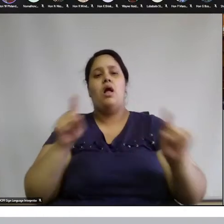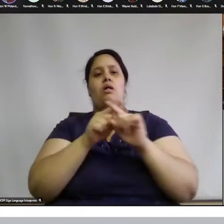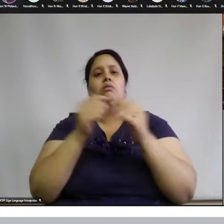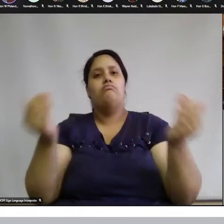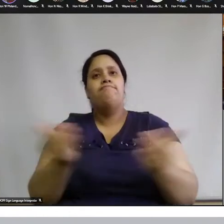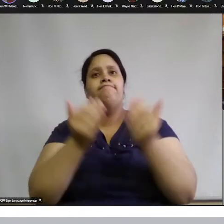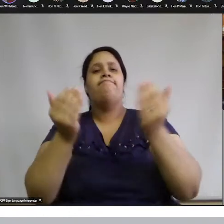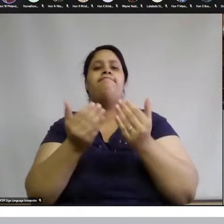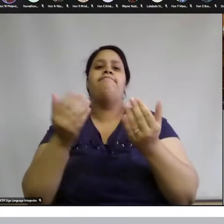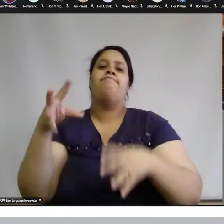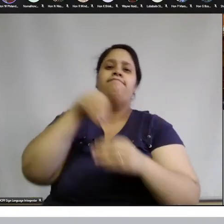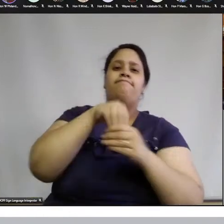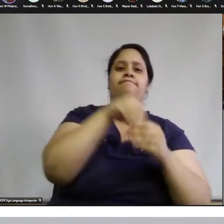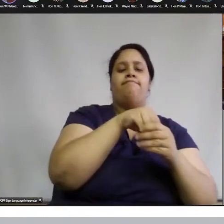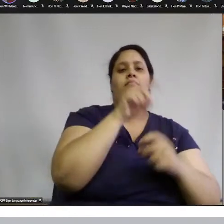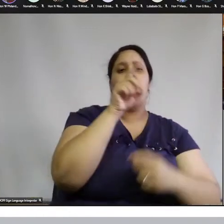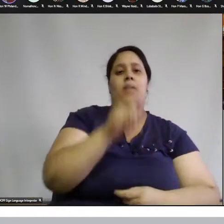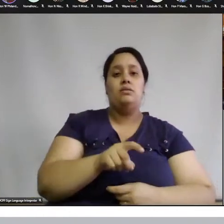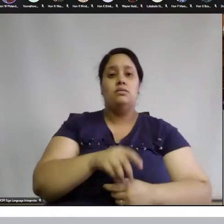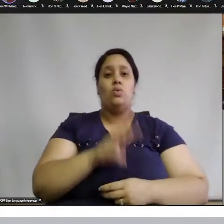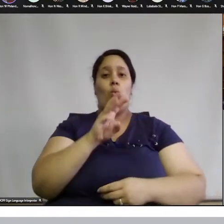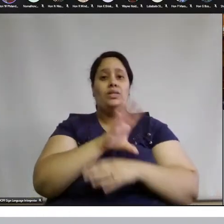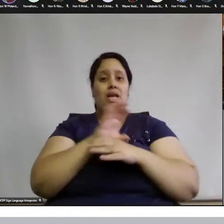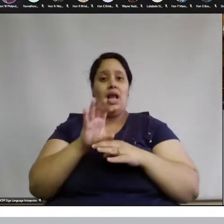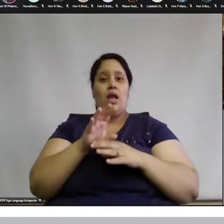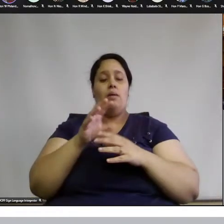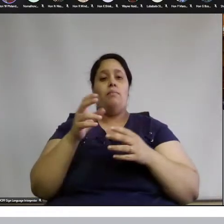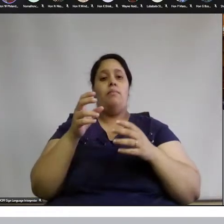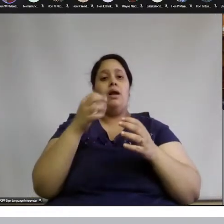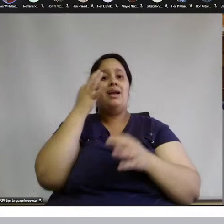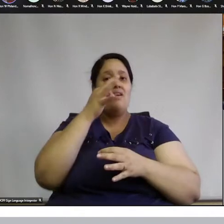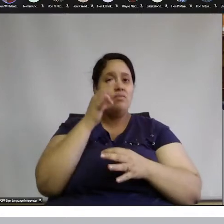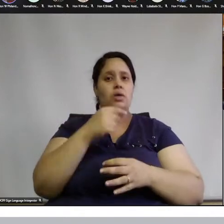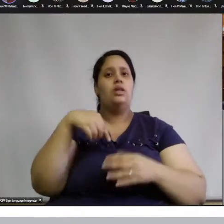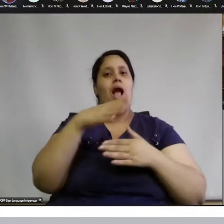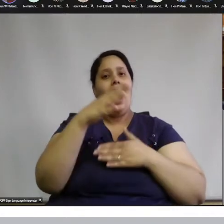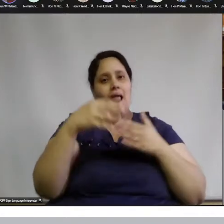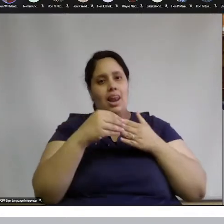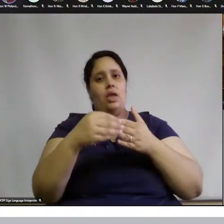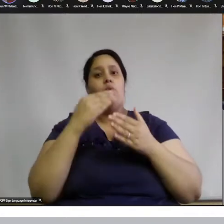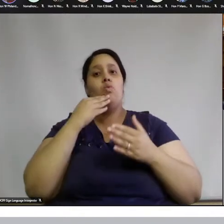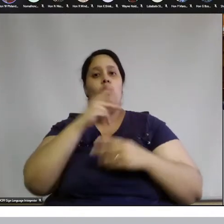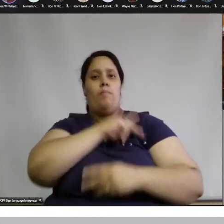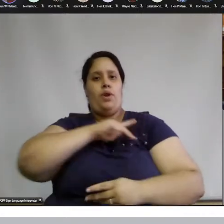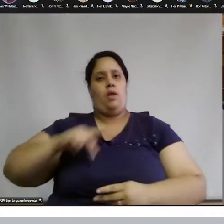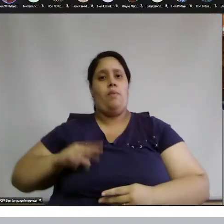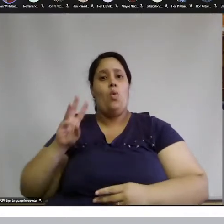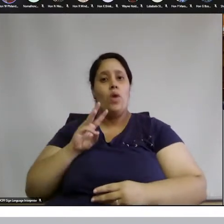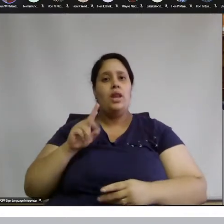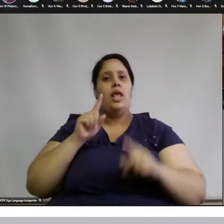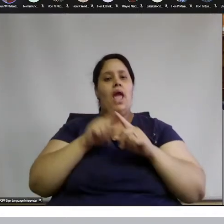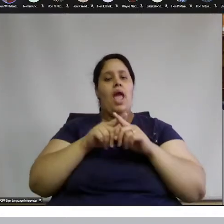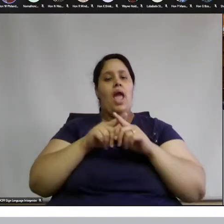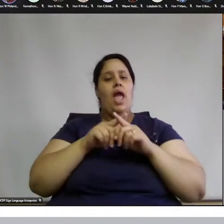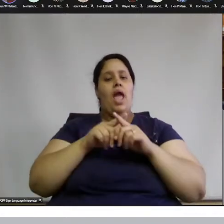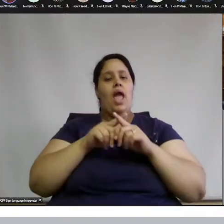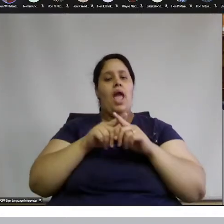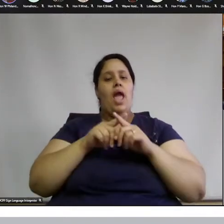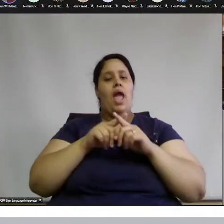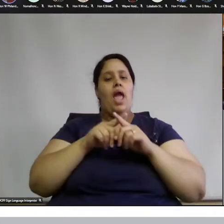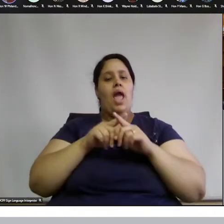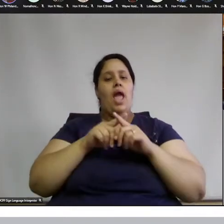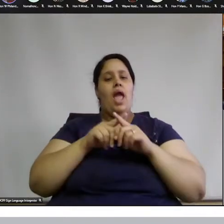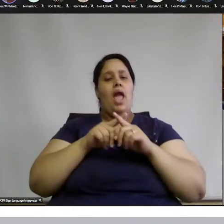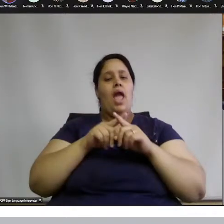kry. Adjunct Speaker, die Weskaapse regering onder leiding van Premier Windy en die Gesondheidsdepartement onder leiding